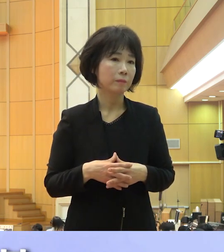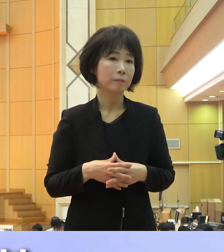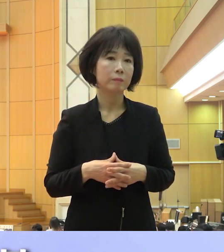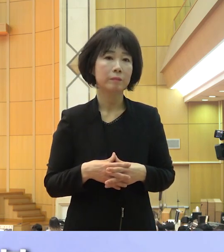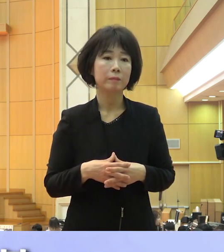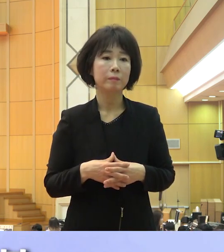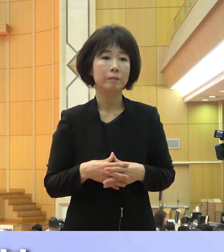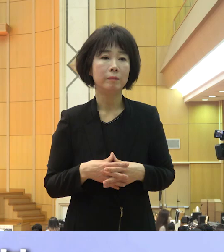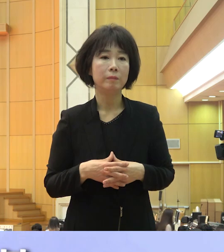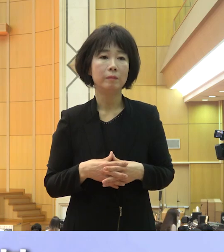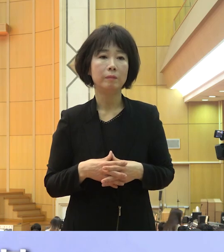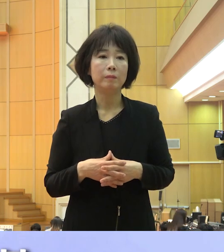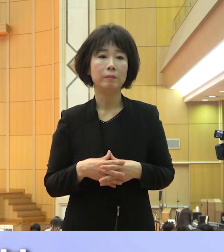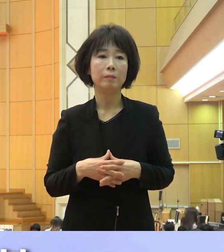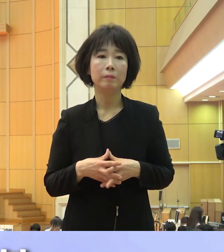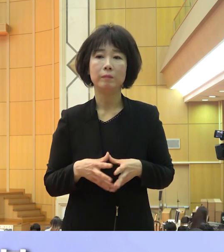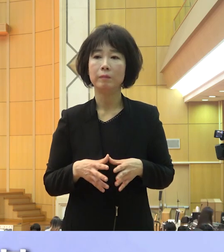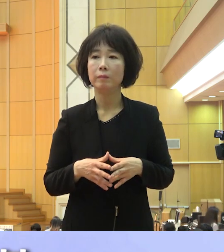하겠습니다.